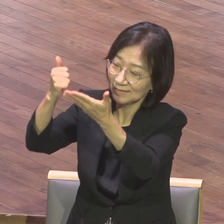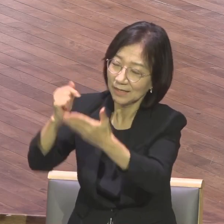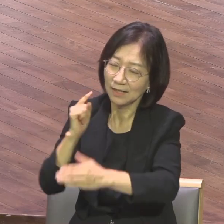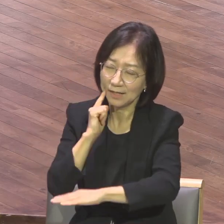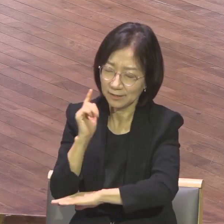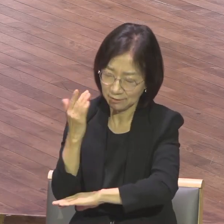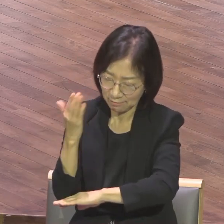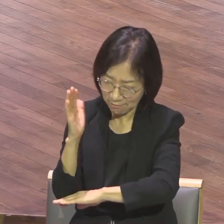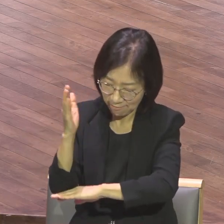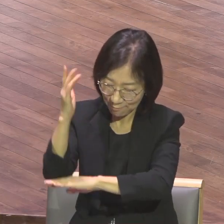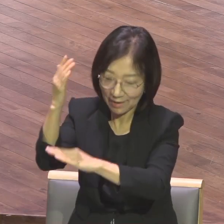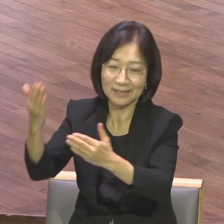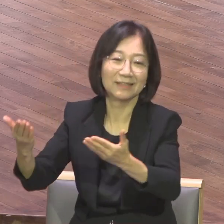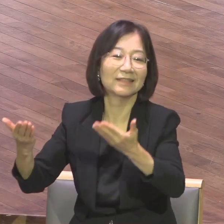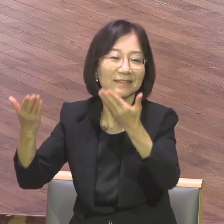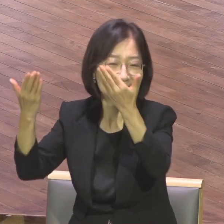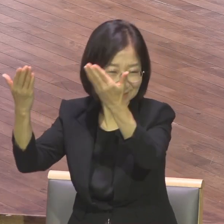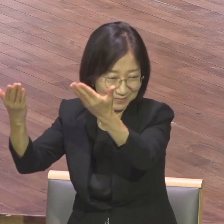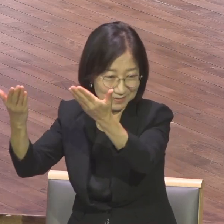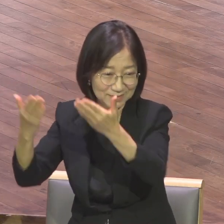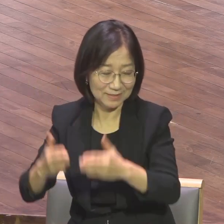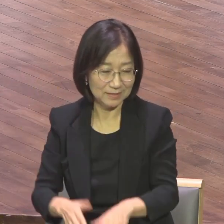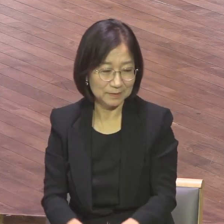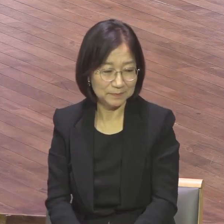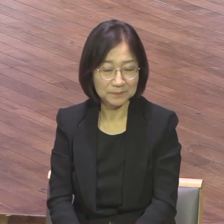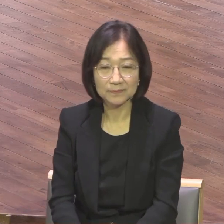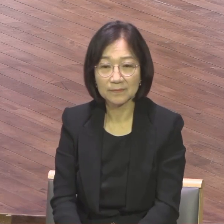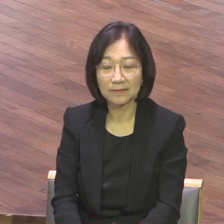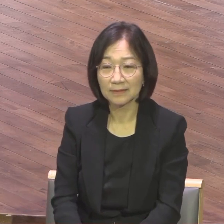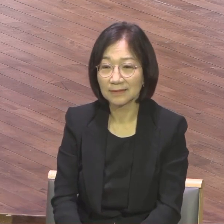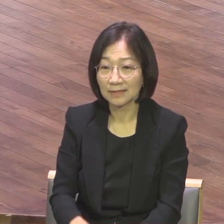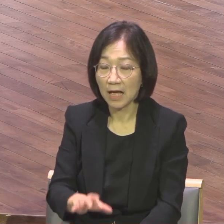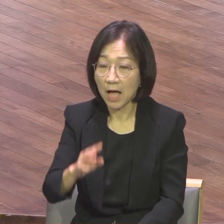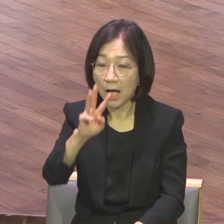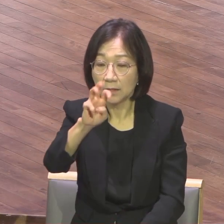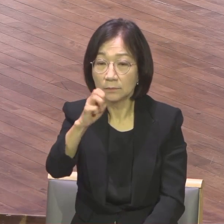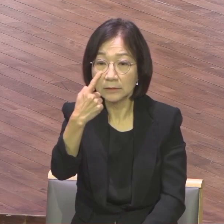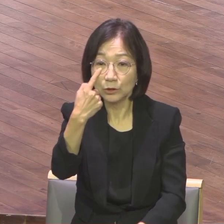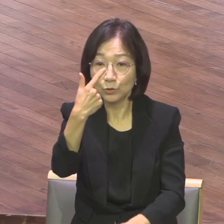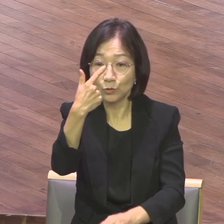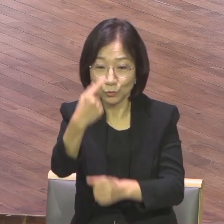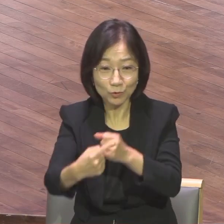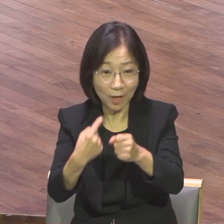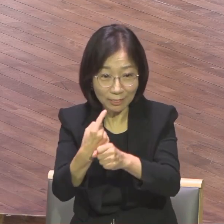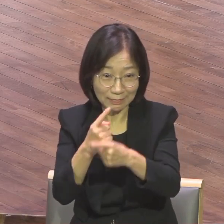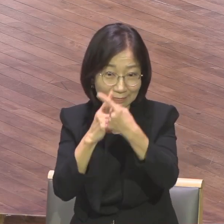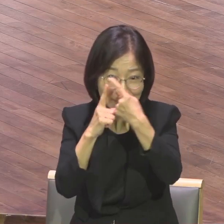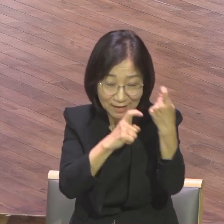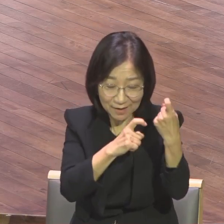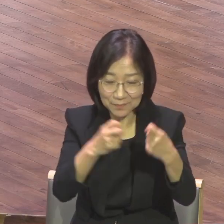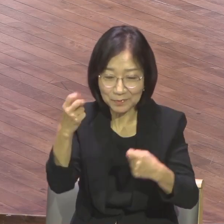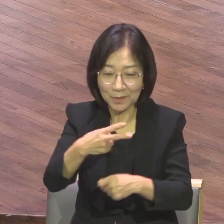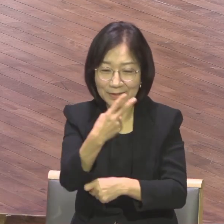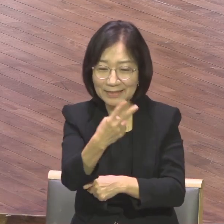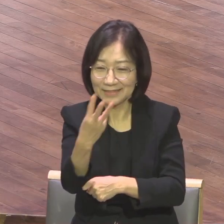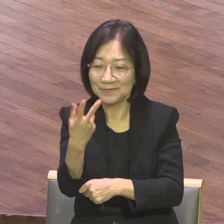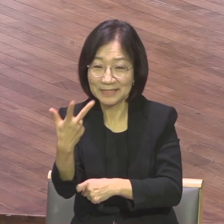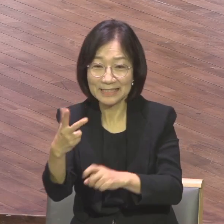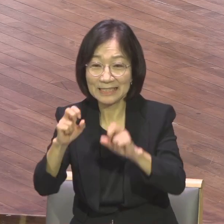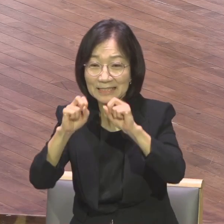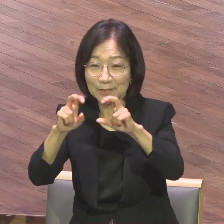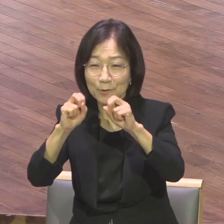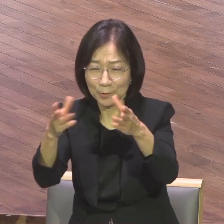영광을 올려드리는 주일입니다. 먼저 36주년 기념과 또 237 선교의